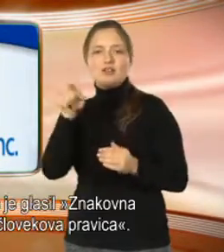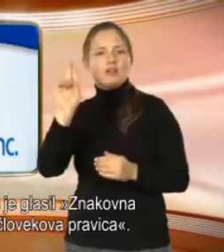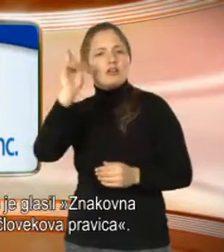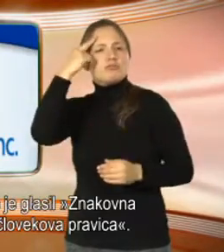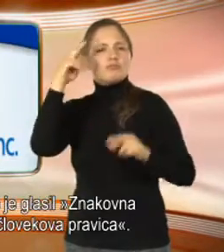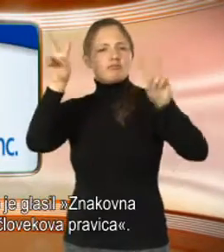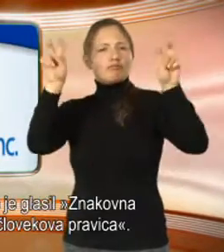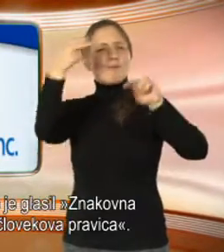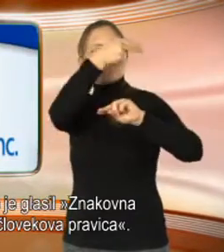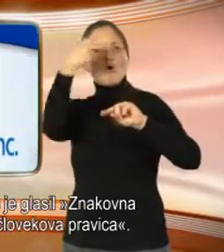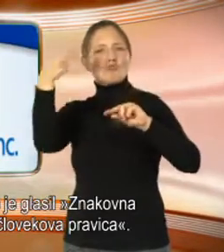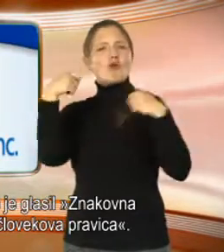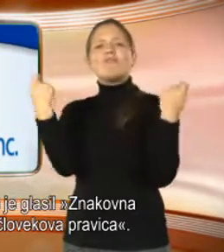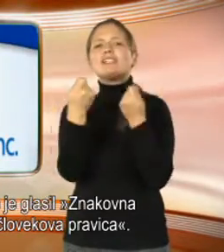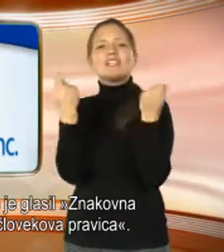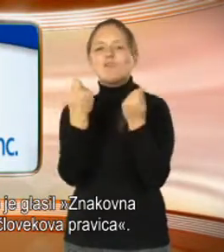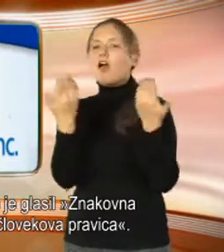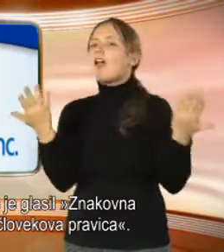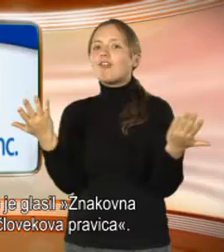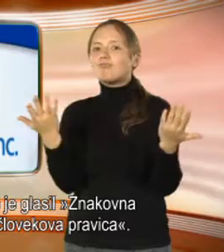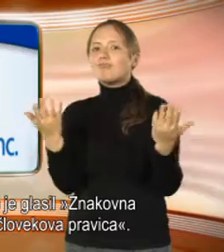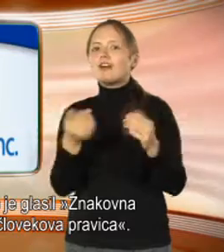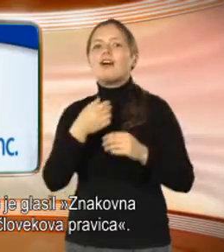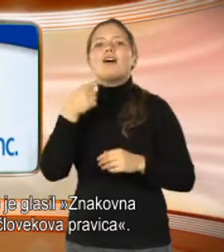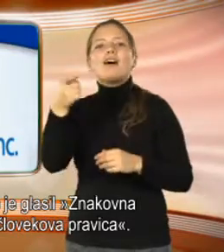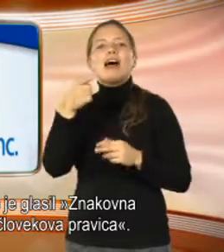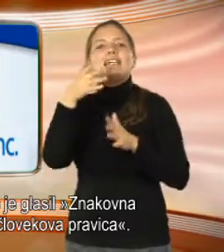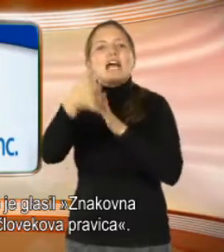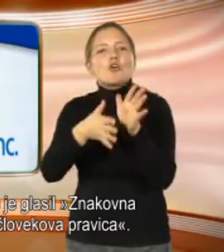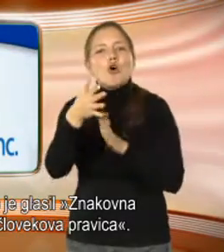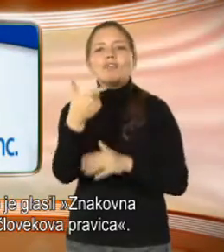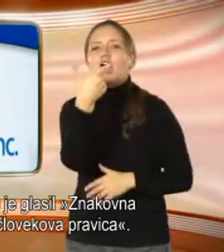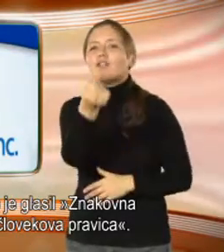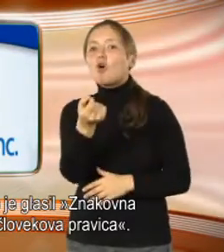Moto festivala se je glasil: Znakovna dvojezičnost je človekova pravica.